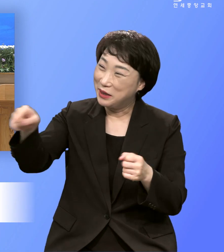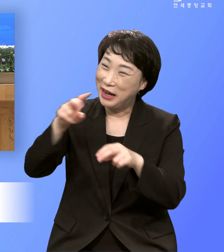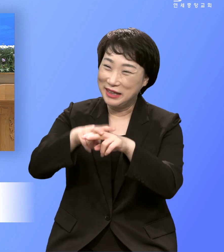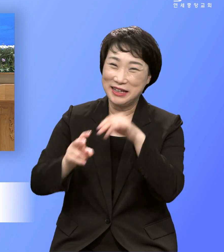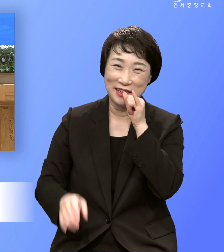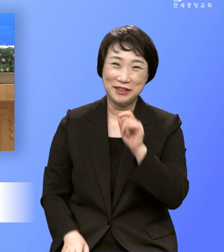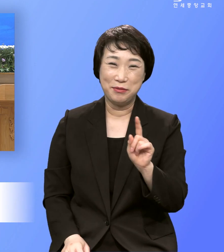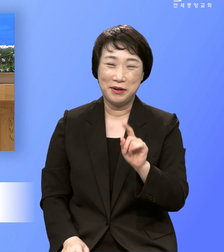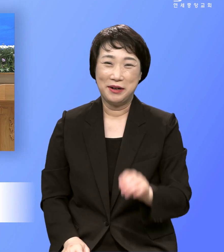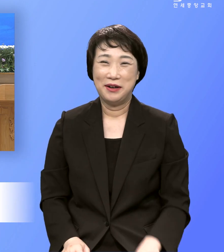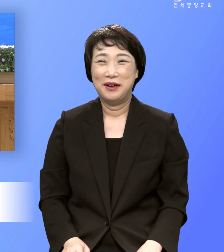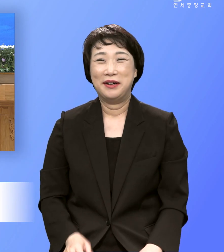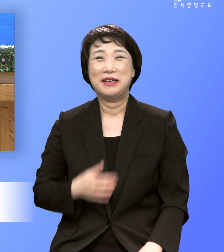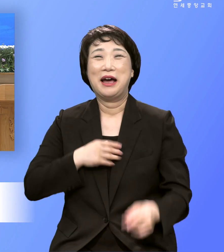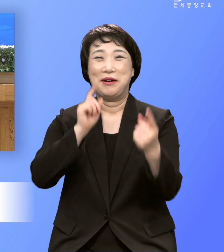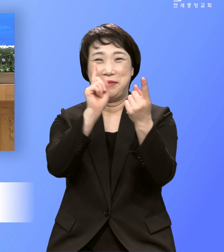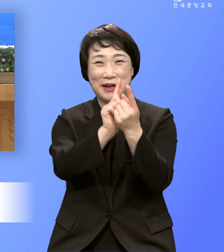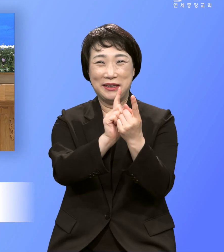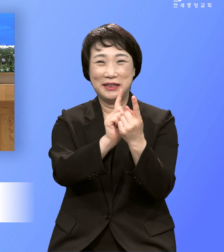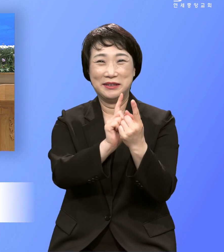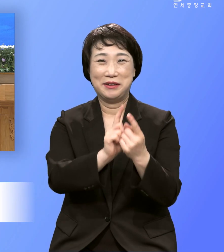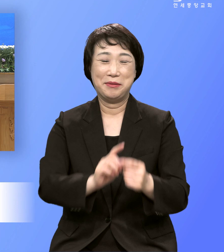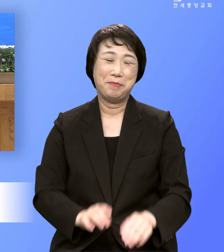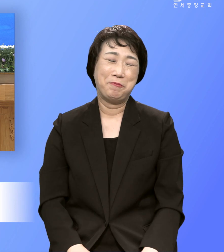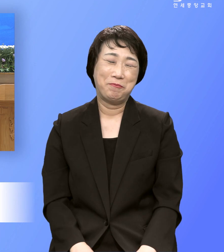선생님을 내가 봤어.